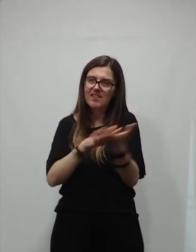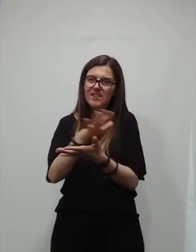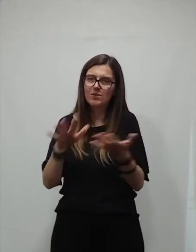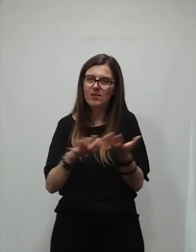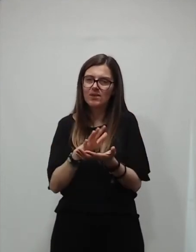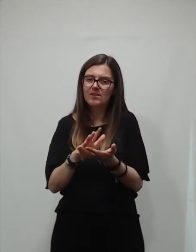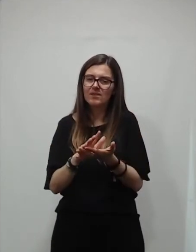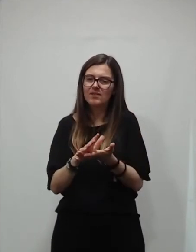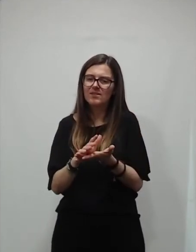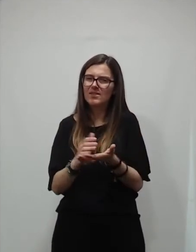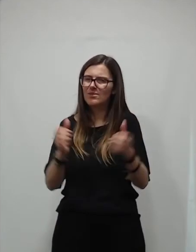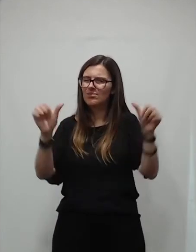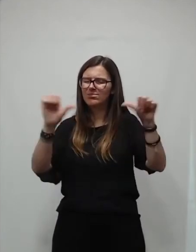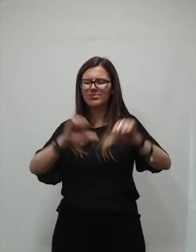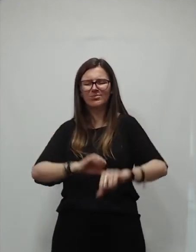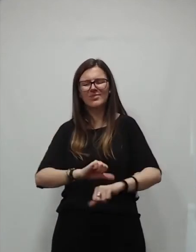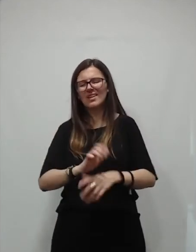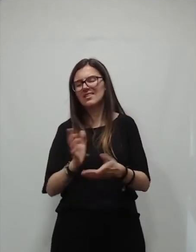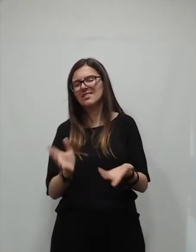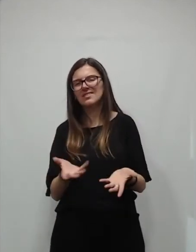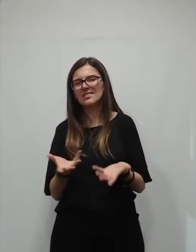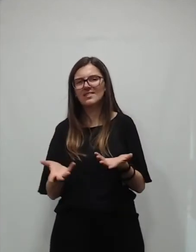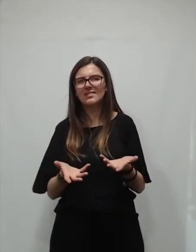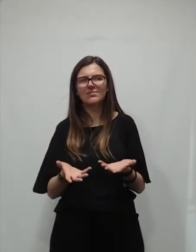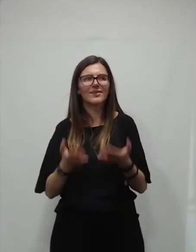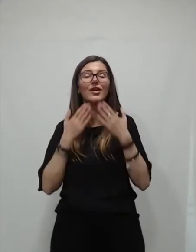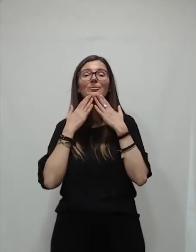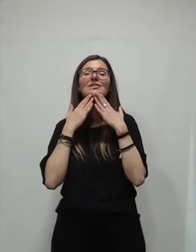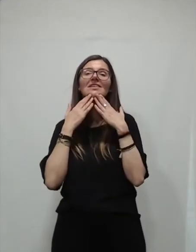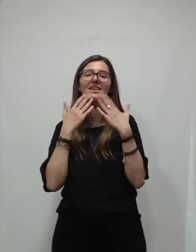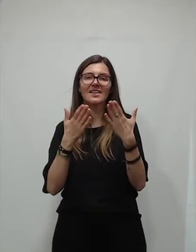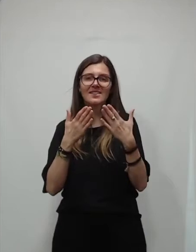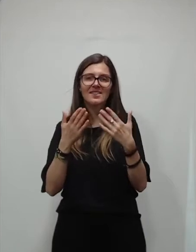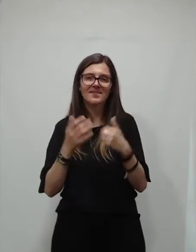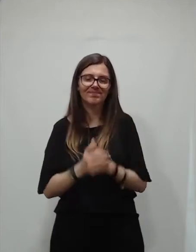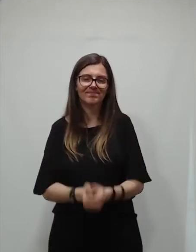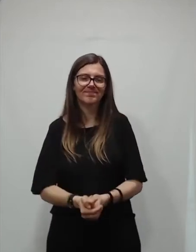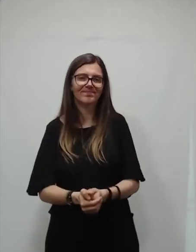todo como en 1934. Muchas gracias. Muchas gracias a los órdenes.